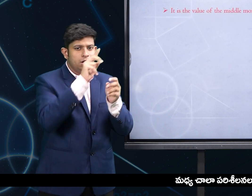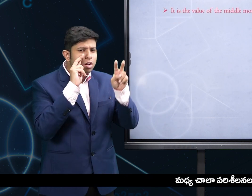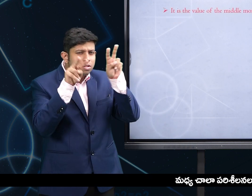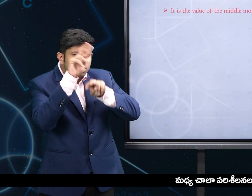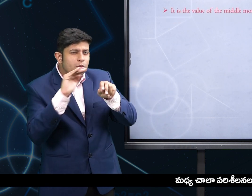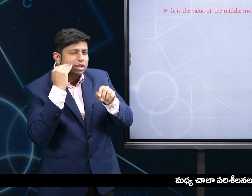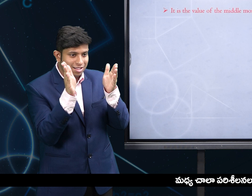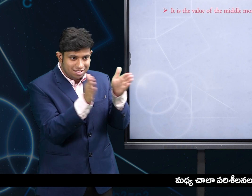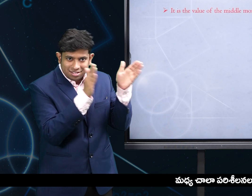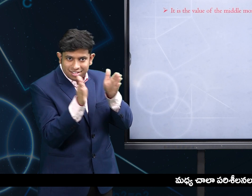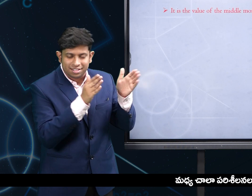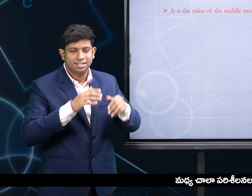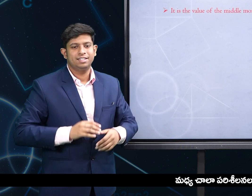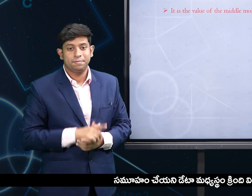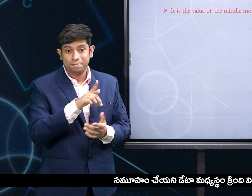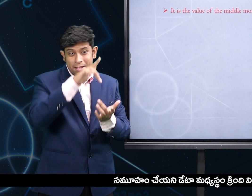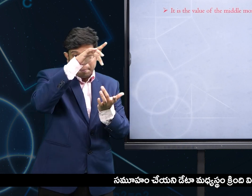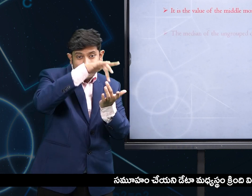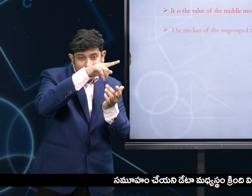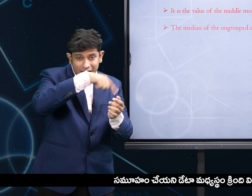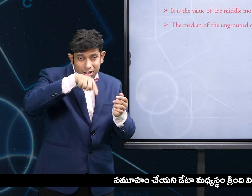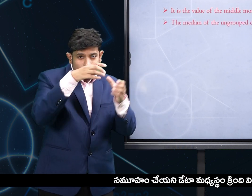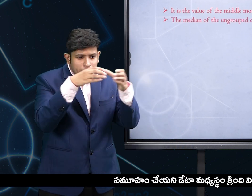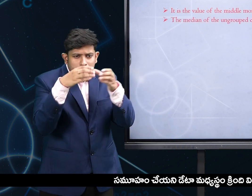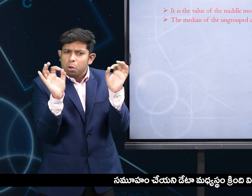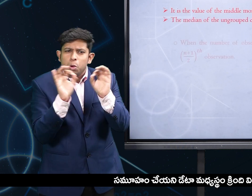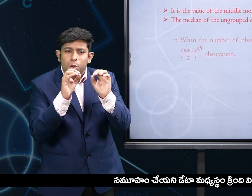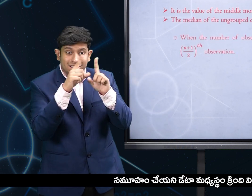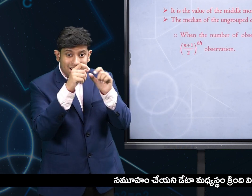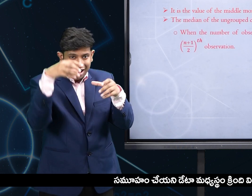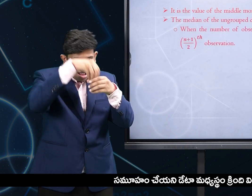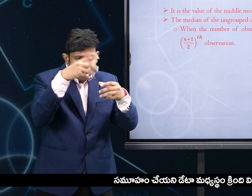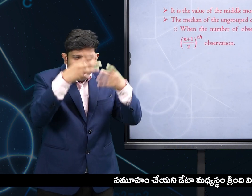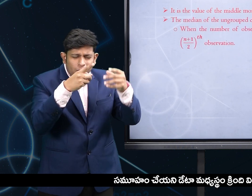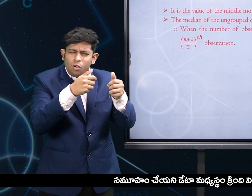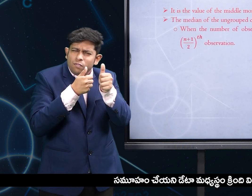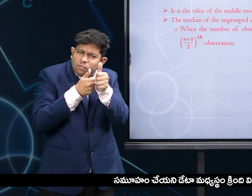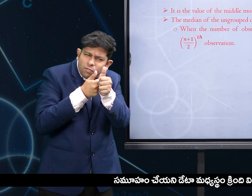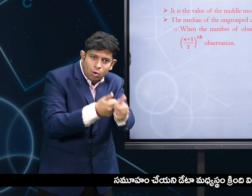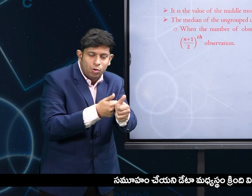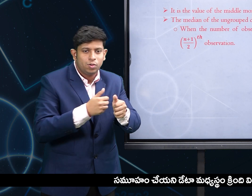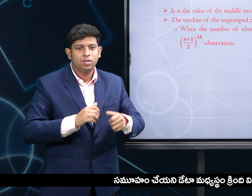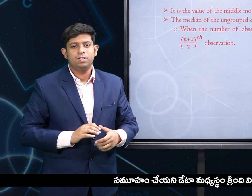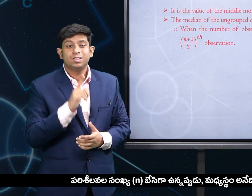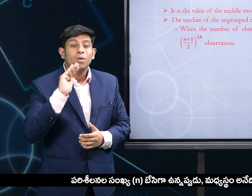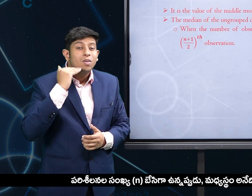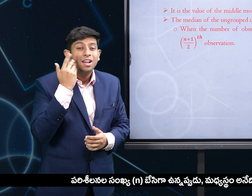పరిశీలనల విలువ. సమూహం చేయని డేటా మధ్యస్థం క్రింది విధంగా లెక్కించబడుతుంది.